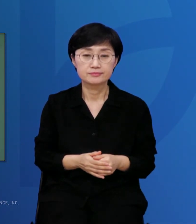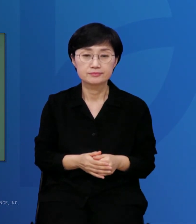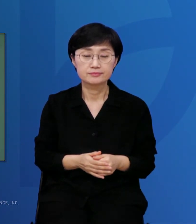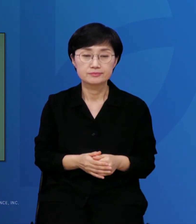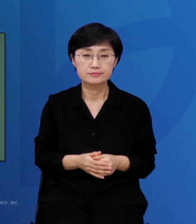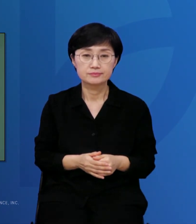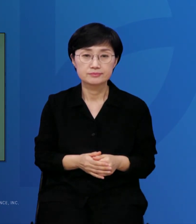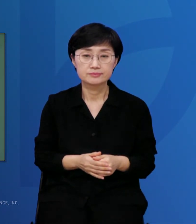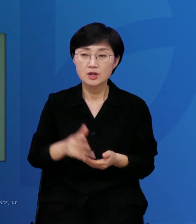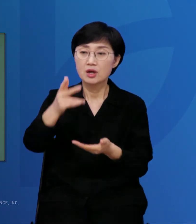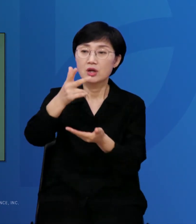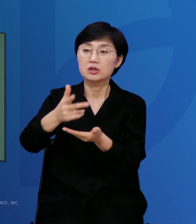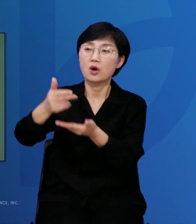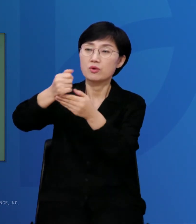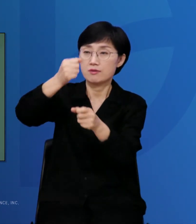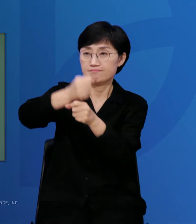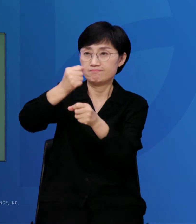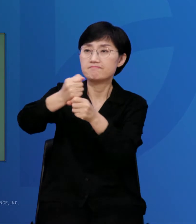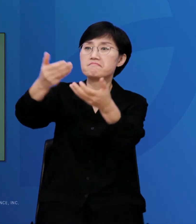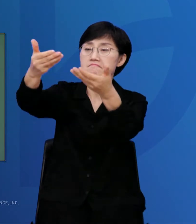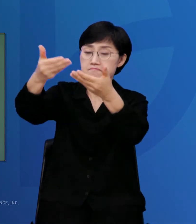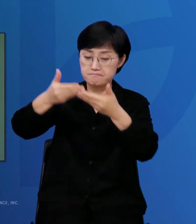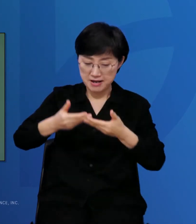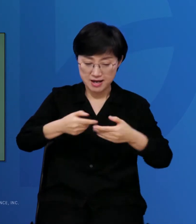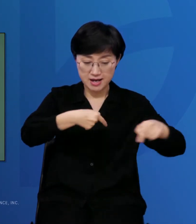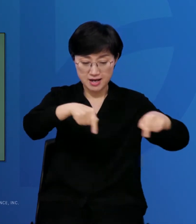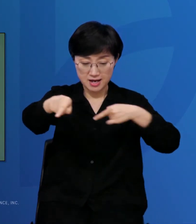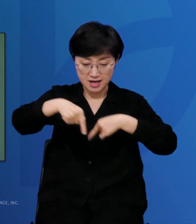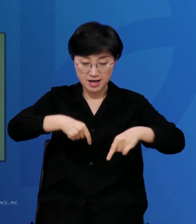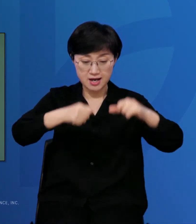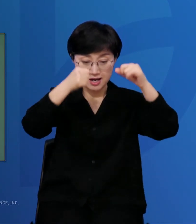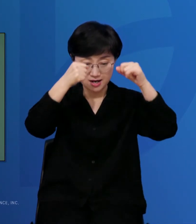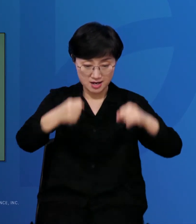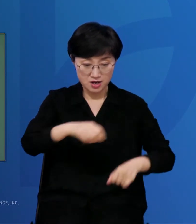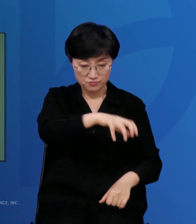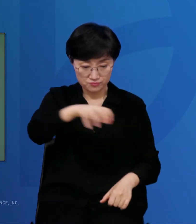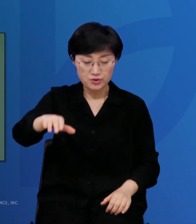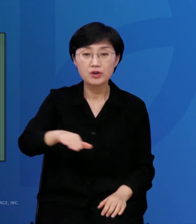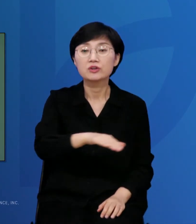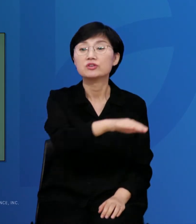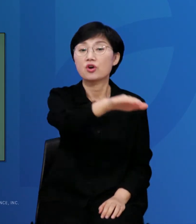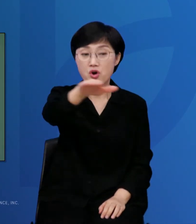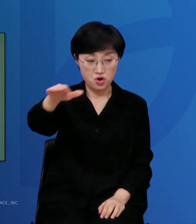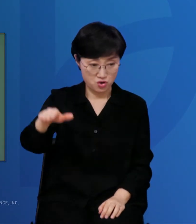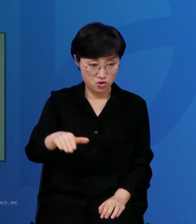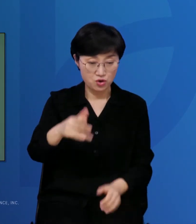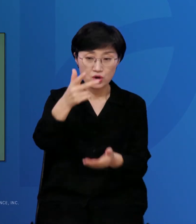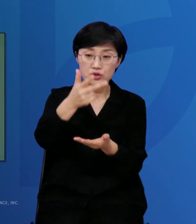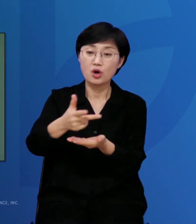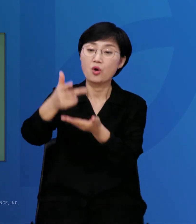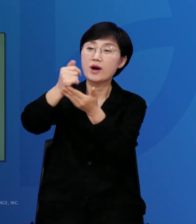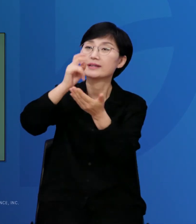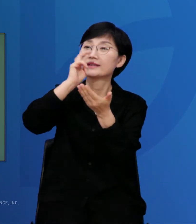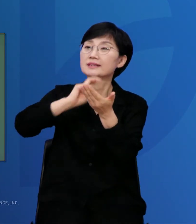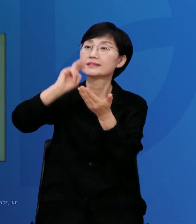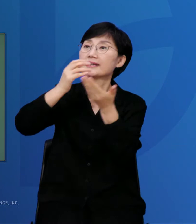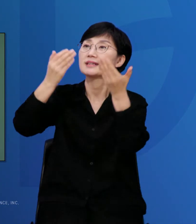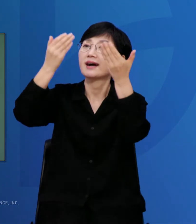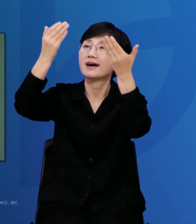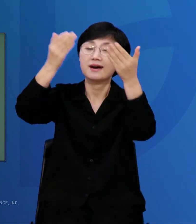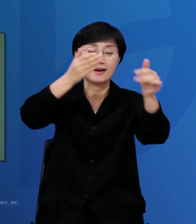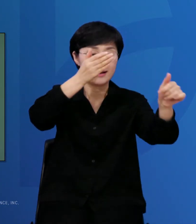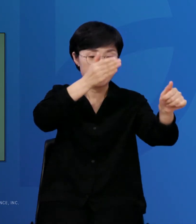你们做他的诸君，做他的仆役，行他所喜悦的，都要称颂耶和华。 여호와의 지으심을 받고 그가 다스리는 모든 곳에 있는 너희여 여호와를 송축하라.